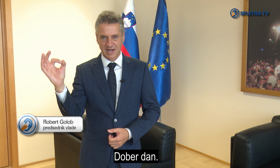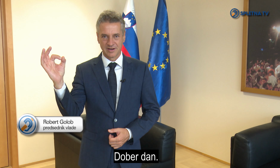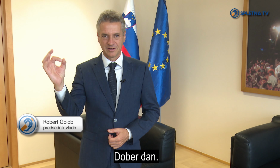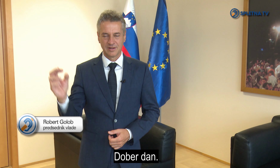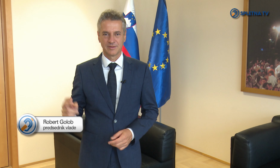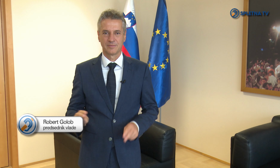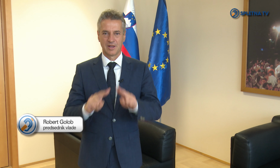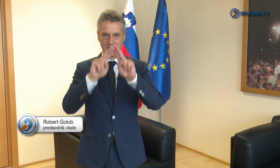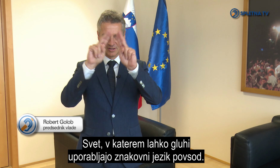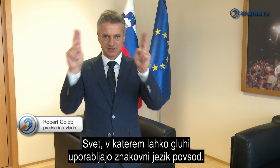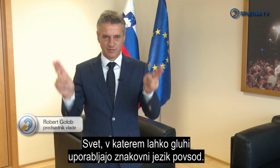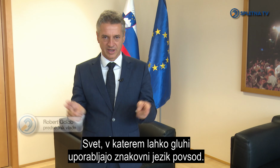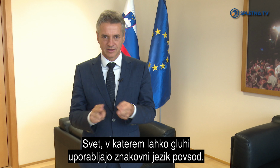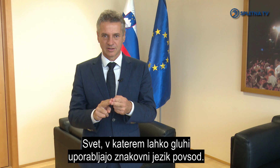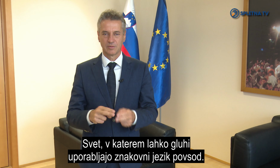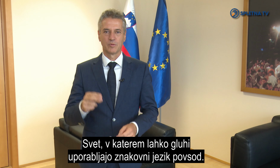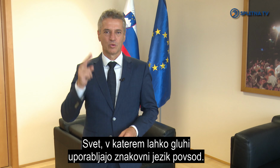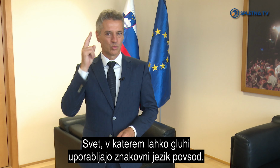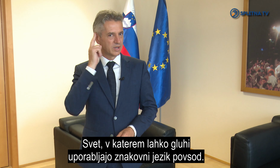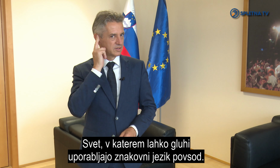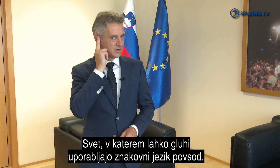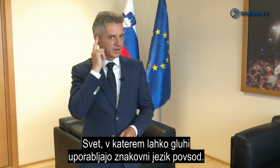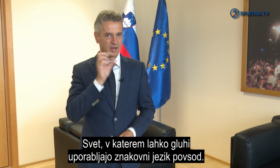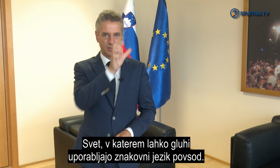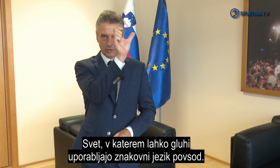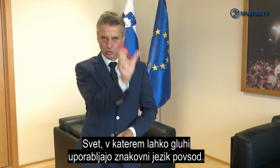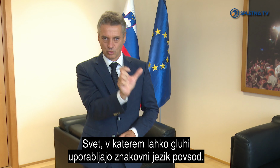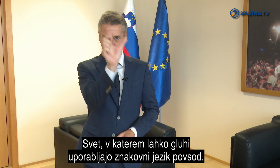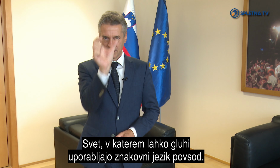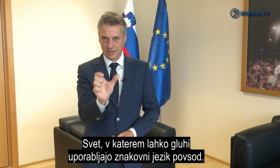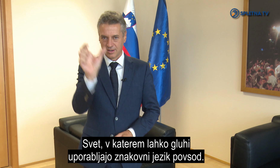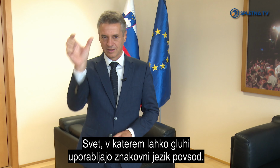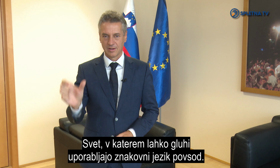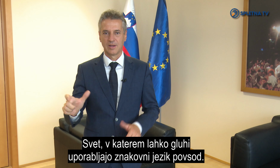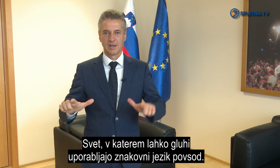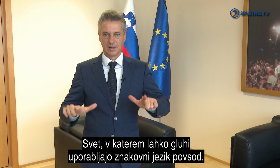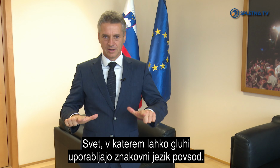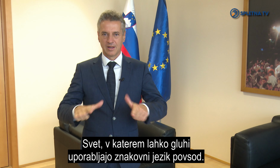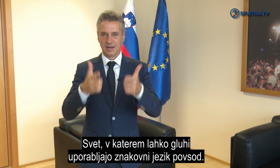Dober dan, svet, v katerem gluhi